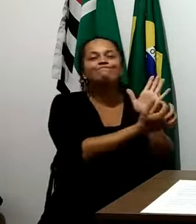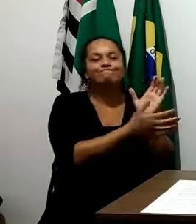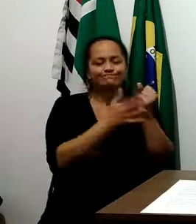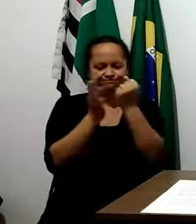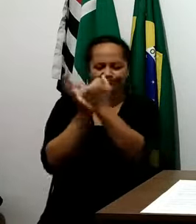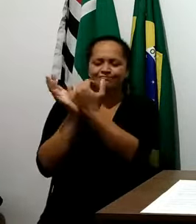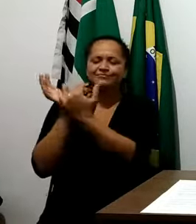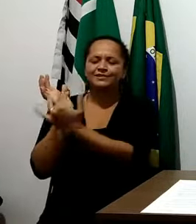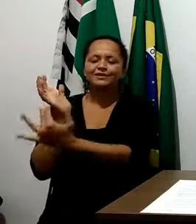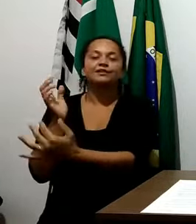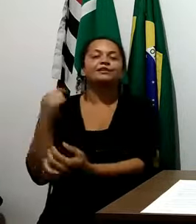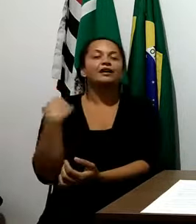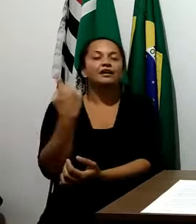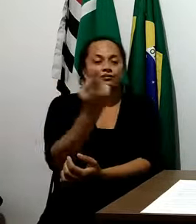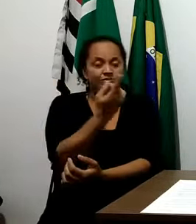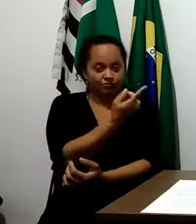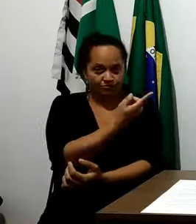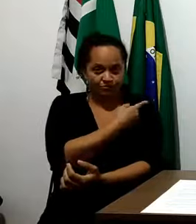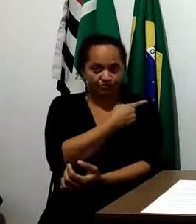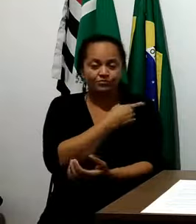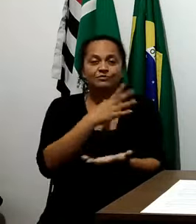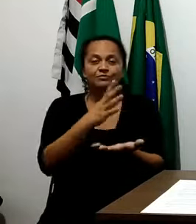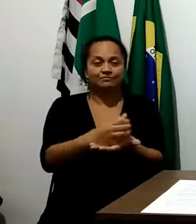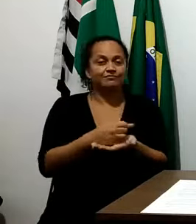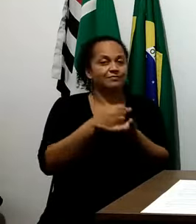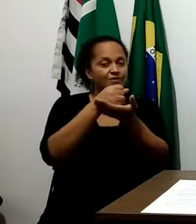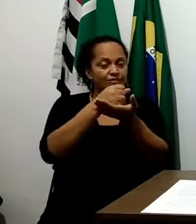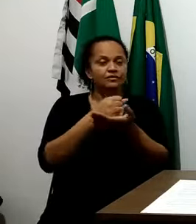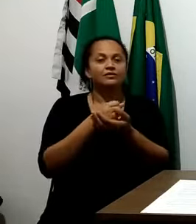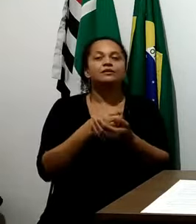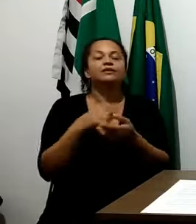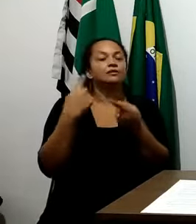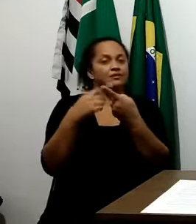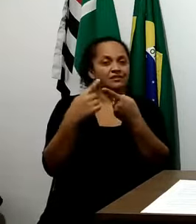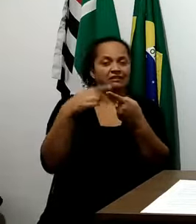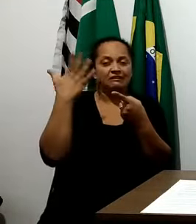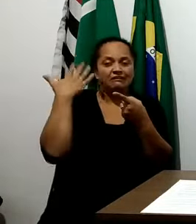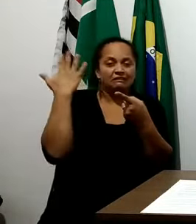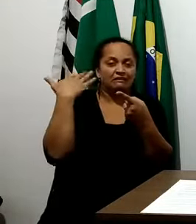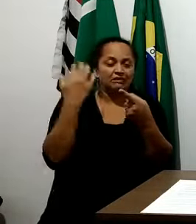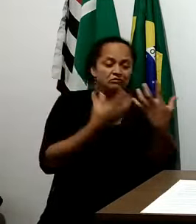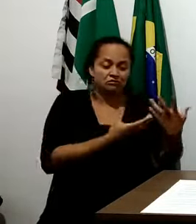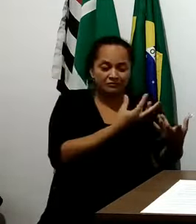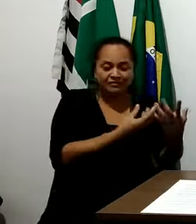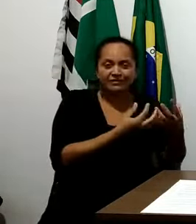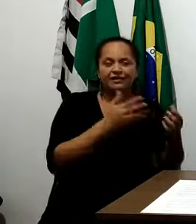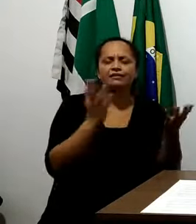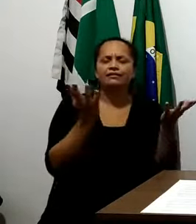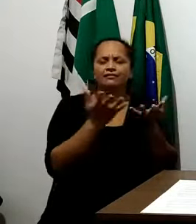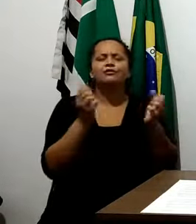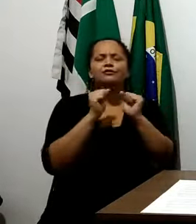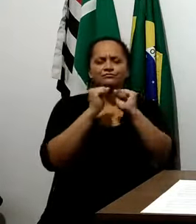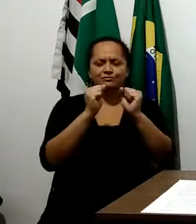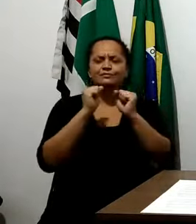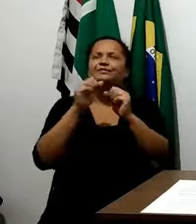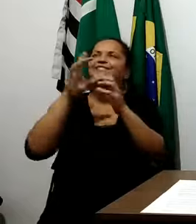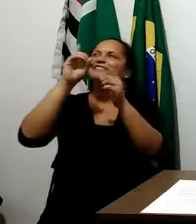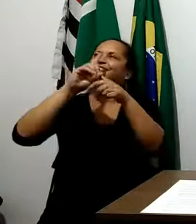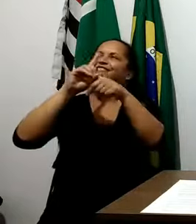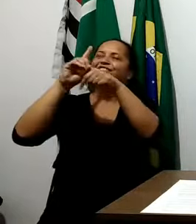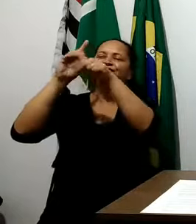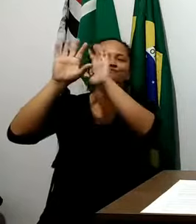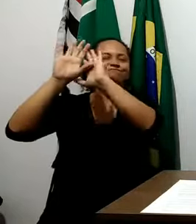justiça, nos tirou do império das trevas e nos trouxe para o reino do Senhor, para o reino de luz. Por isso